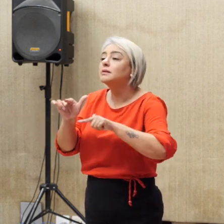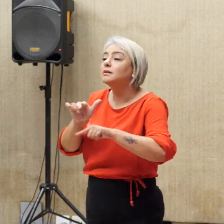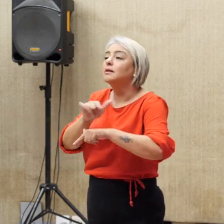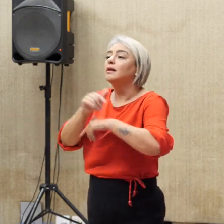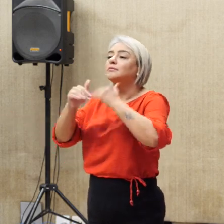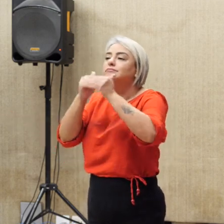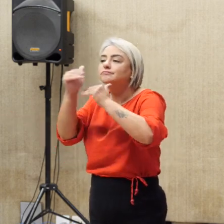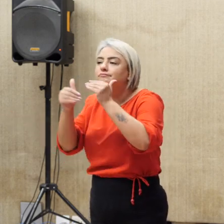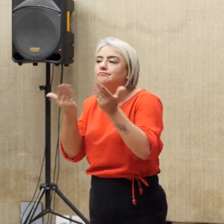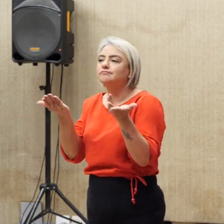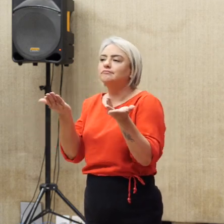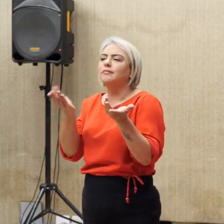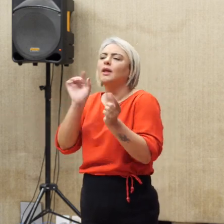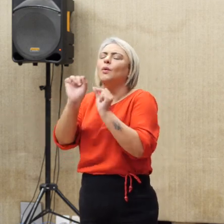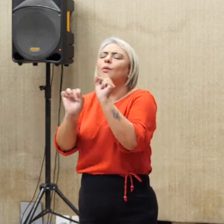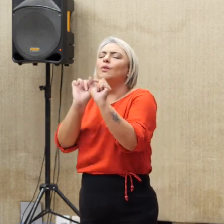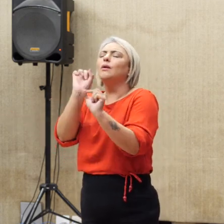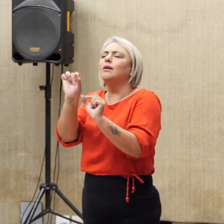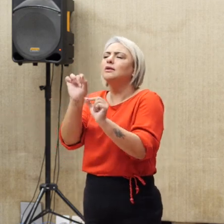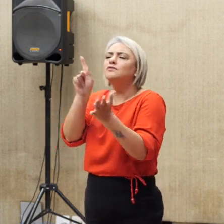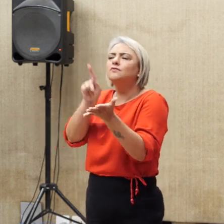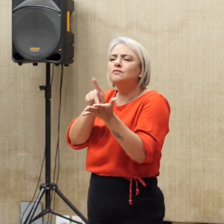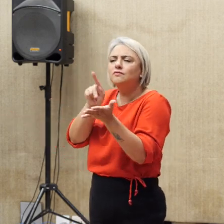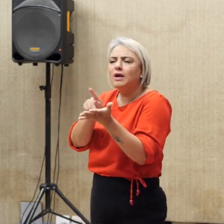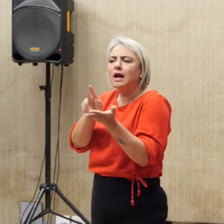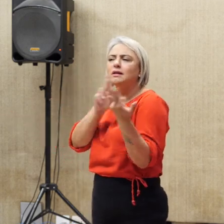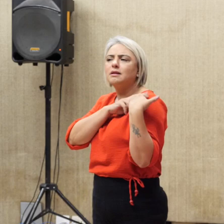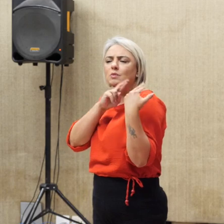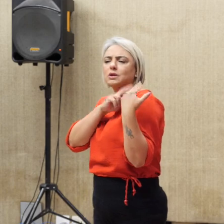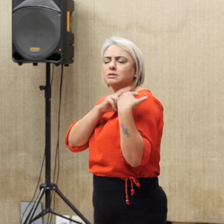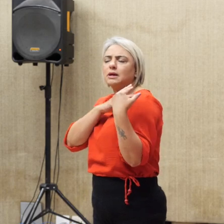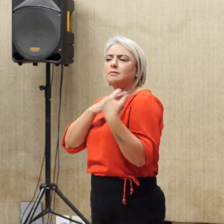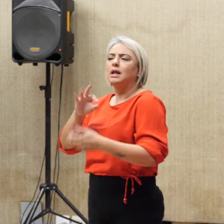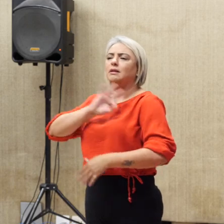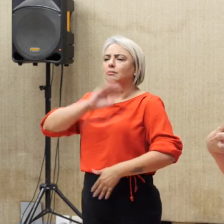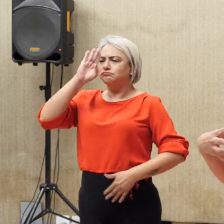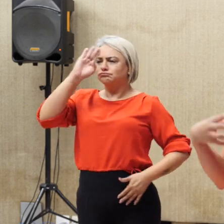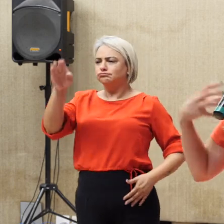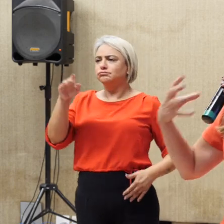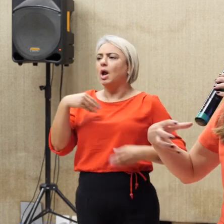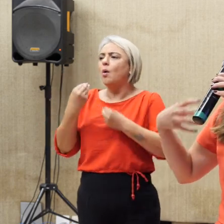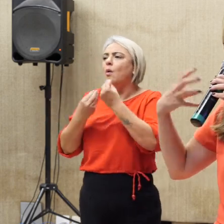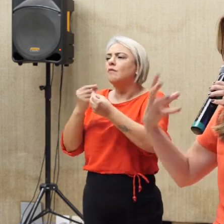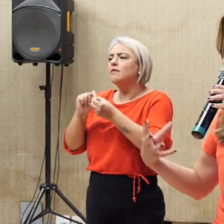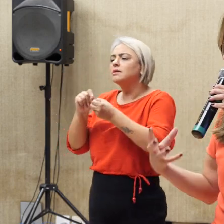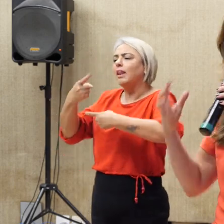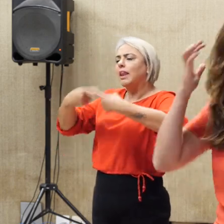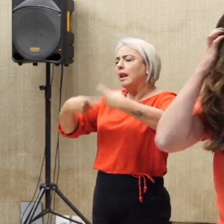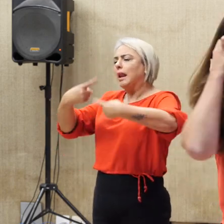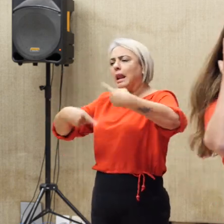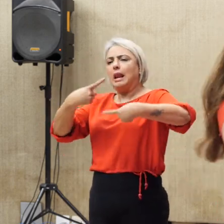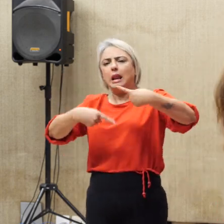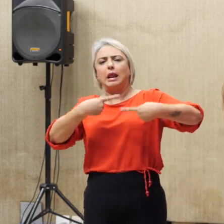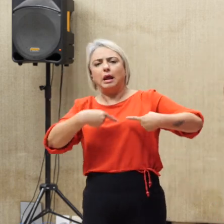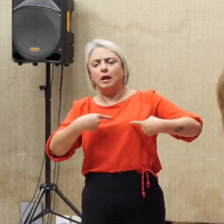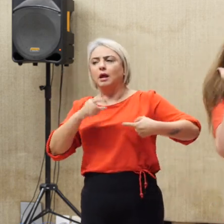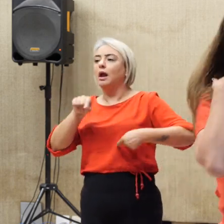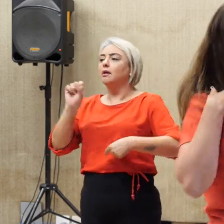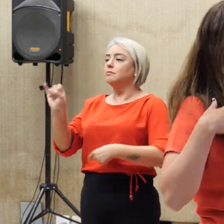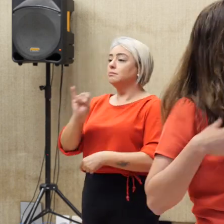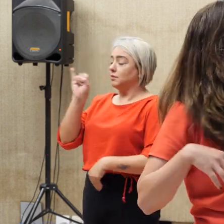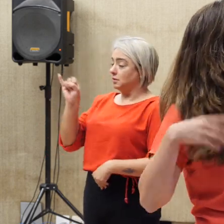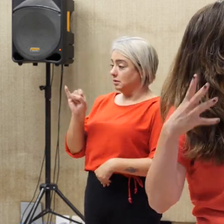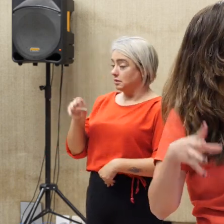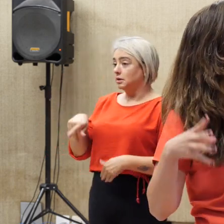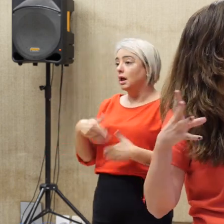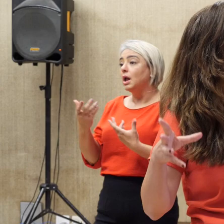vamos desempenhar. O que é, de fato, papel da polícia militar? Como que a gente faz essa discussão, né? Então, isso é muito